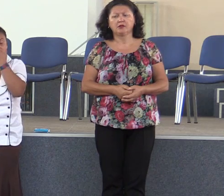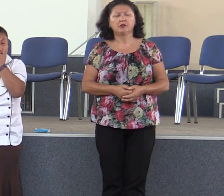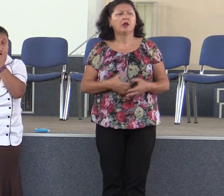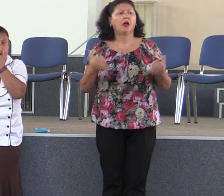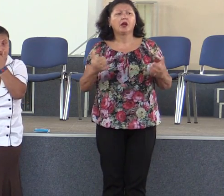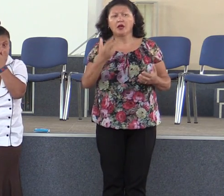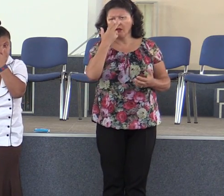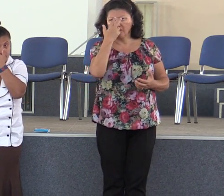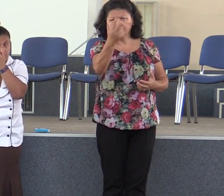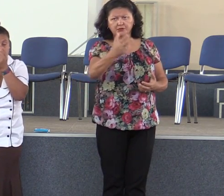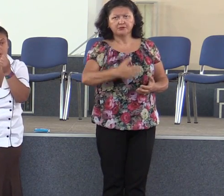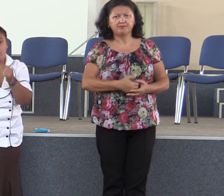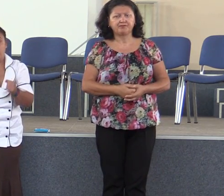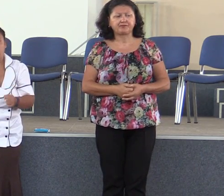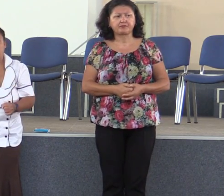care am văzut-o